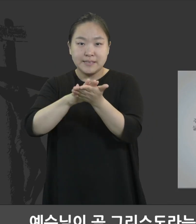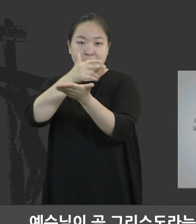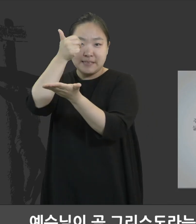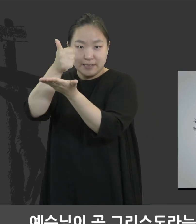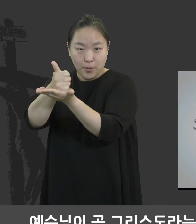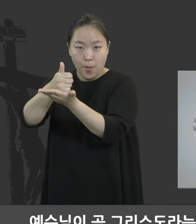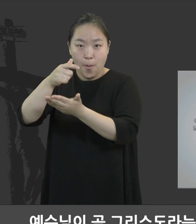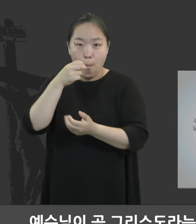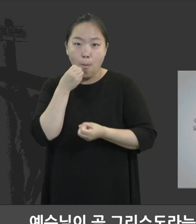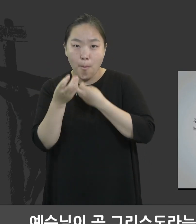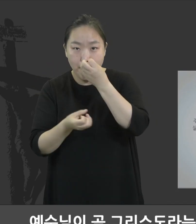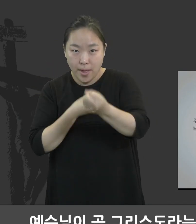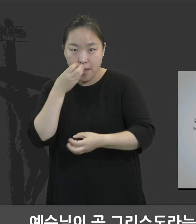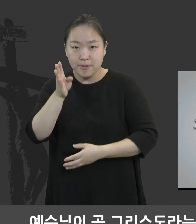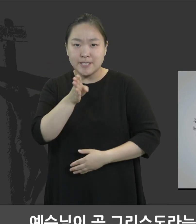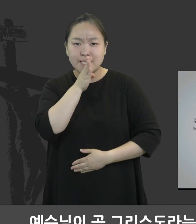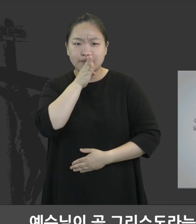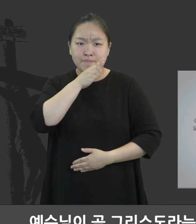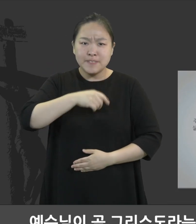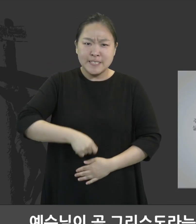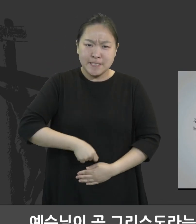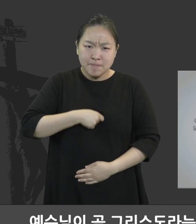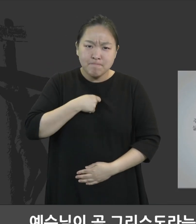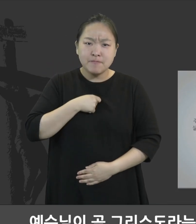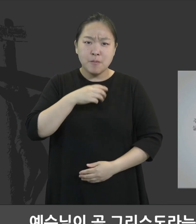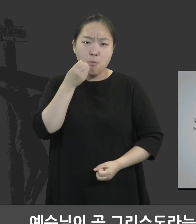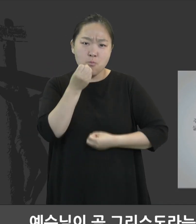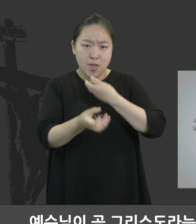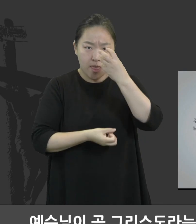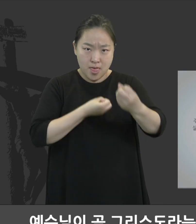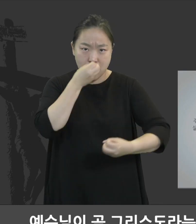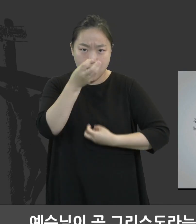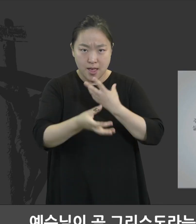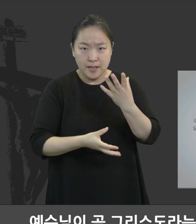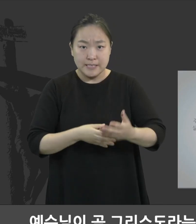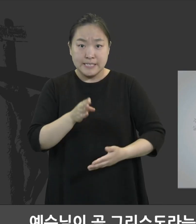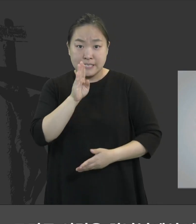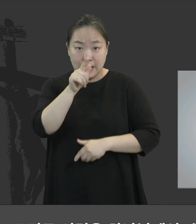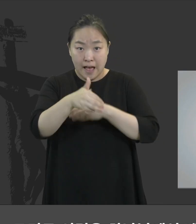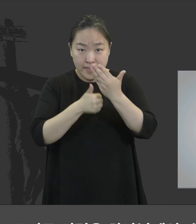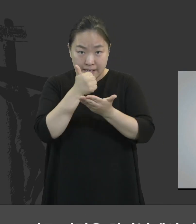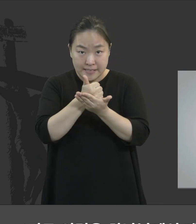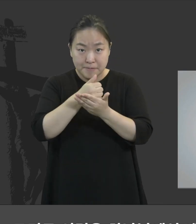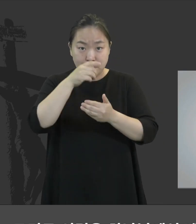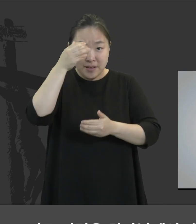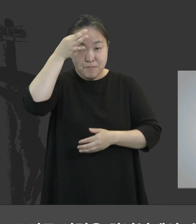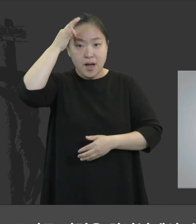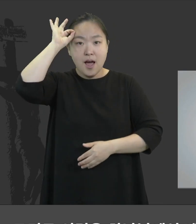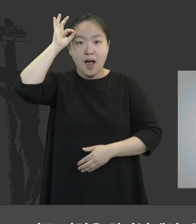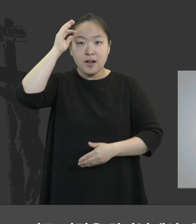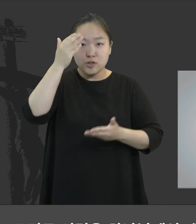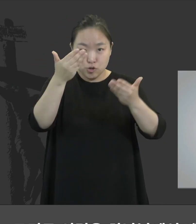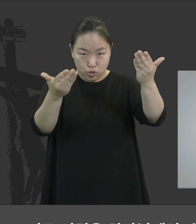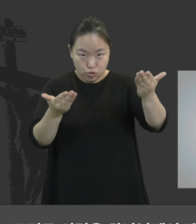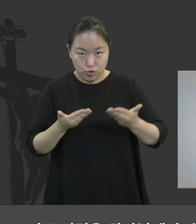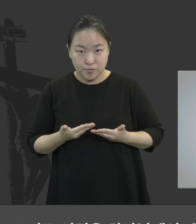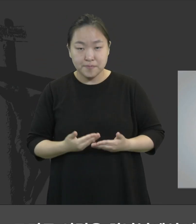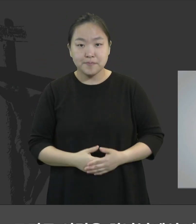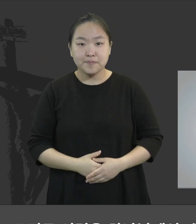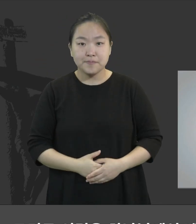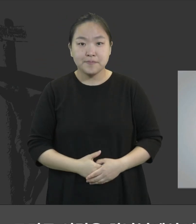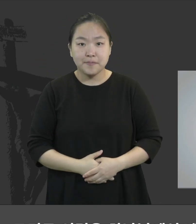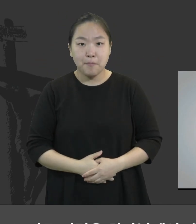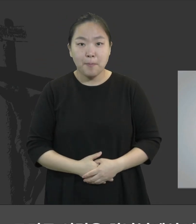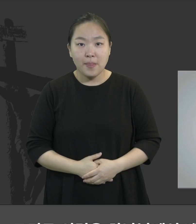곧 그리스도라는 베드로의 고백은 참되고 바른 고백이었습니다. 그리고 이것은 하나님께서 깨닫게